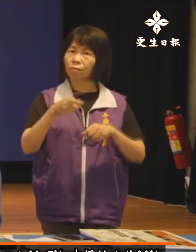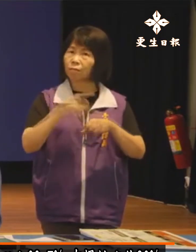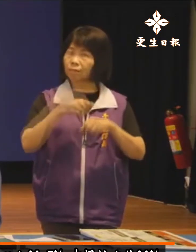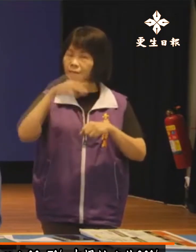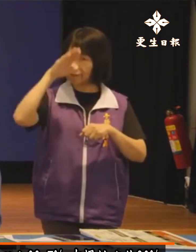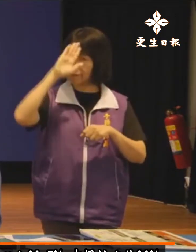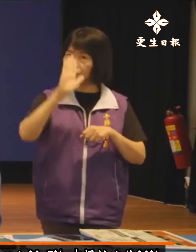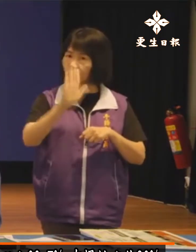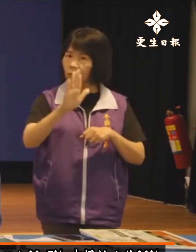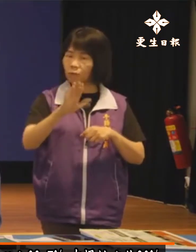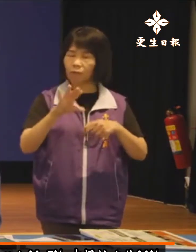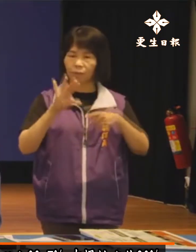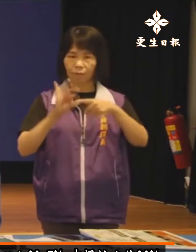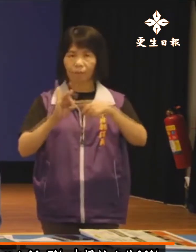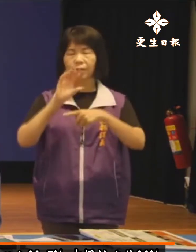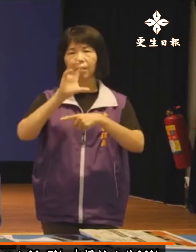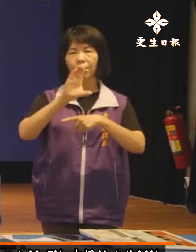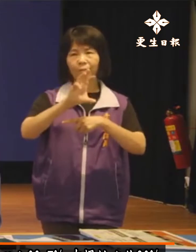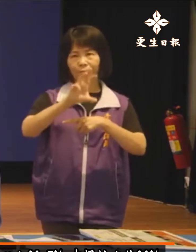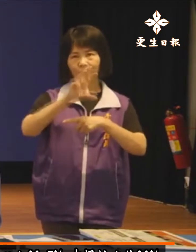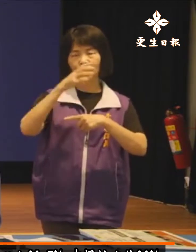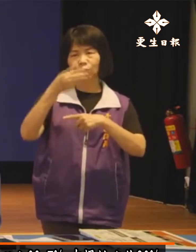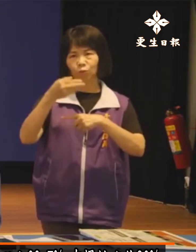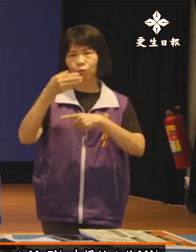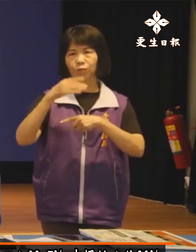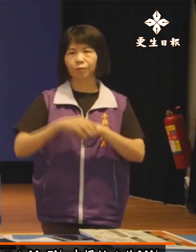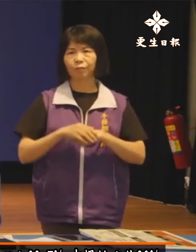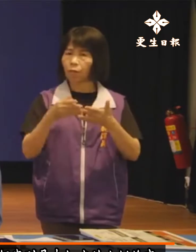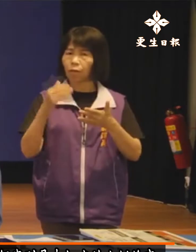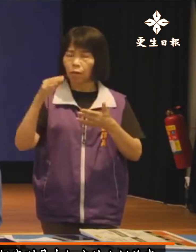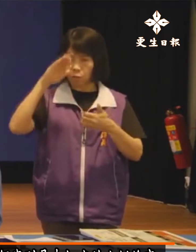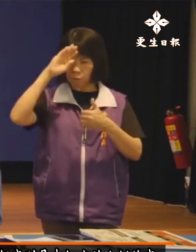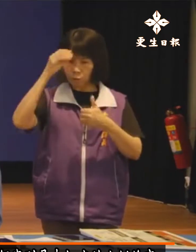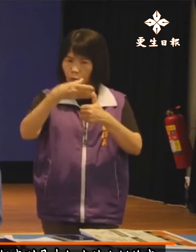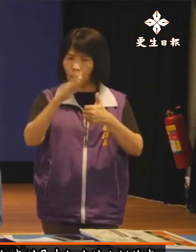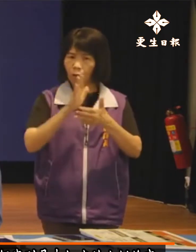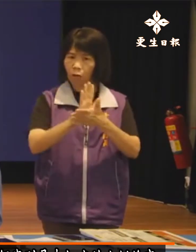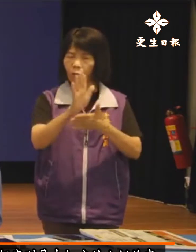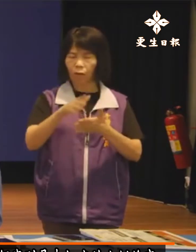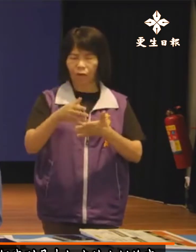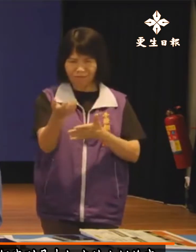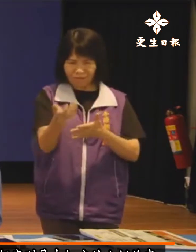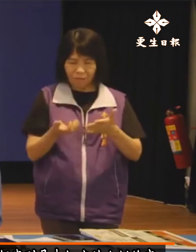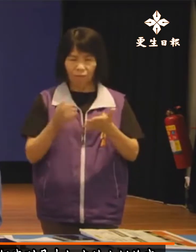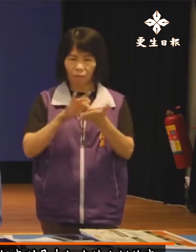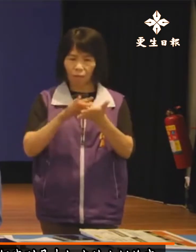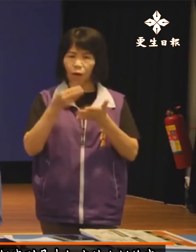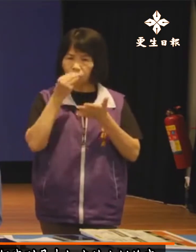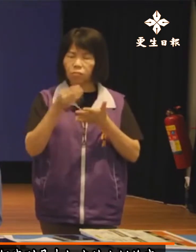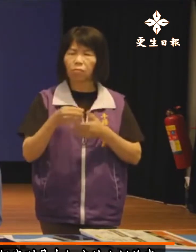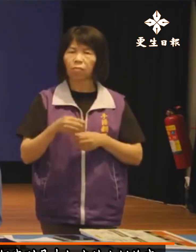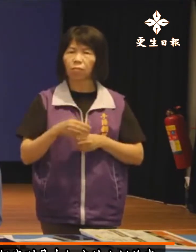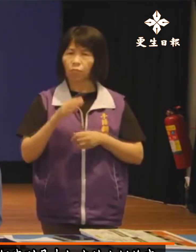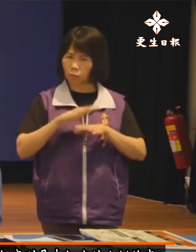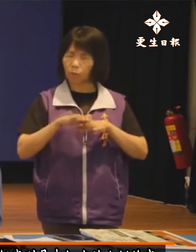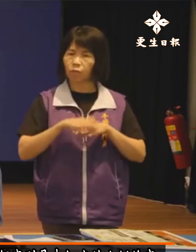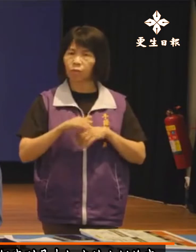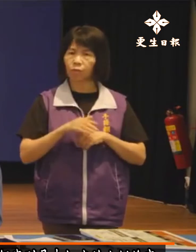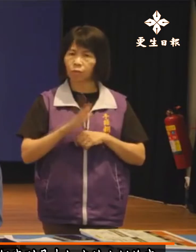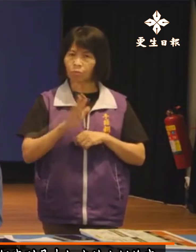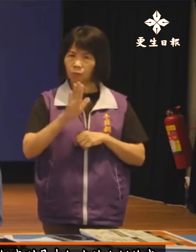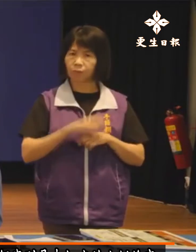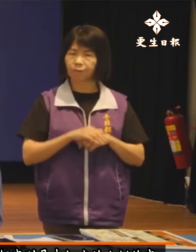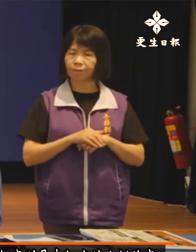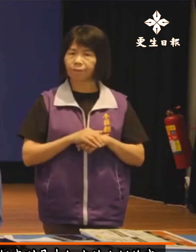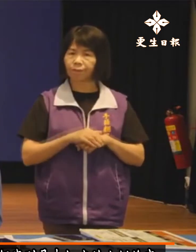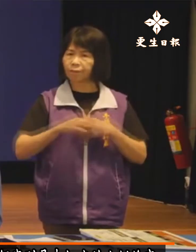里面有慢性病的比例呢，是占89%。我们看的这些个案中，其实很多都很早就投药了，很早就